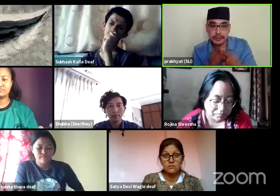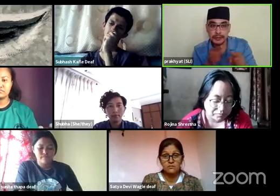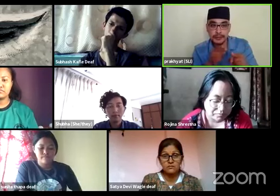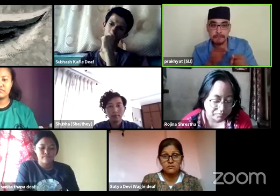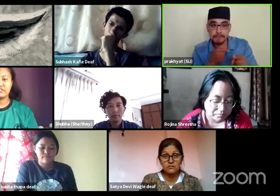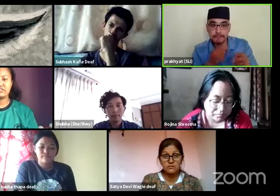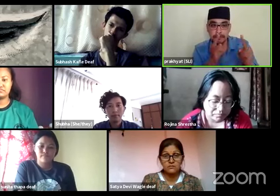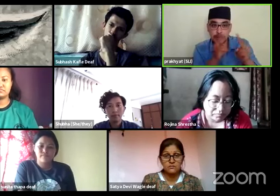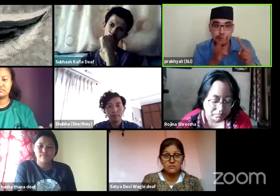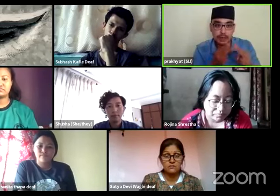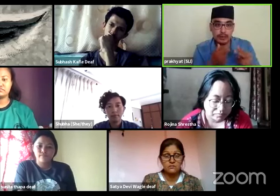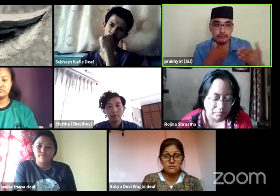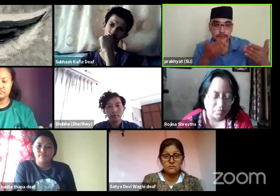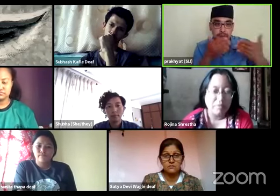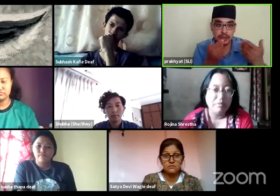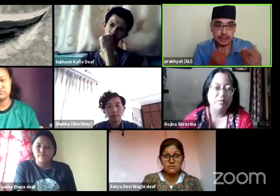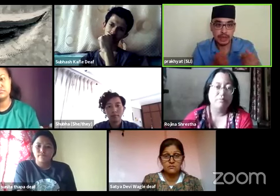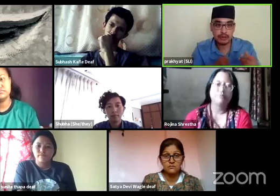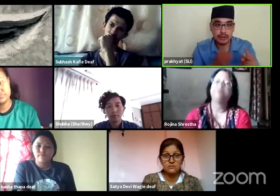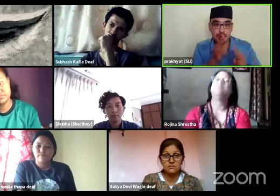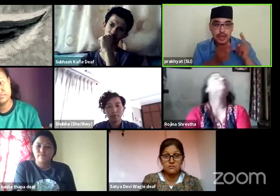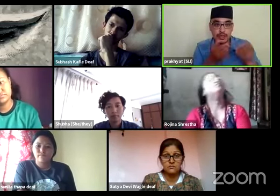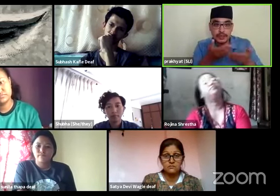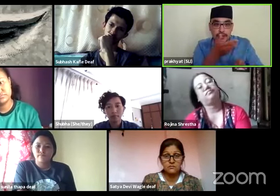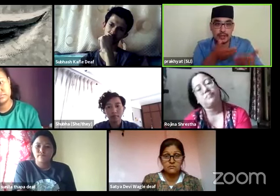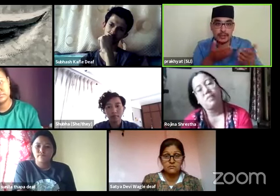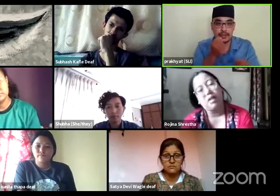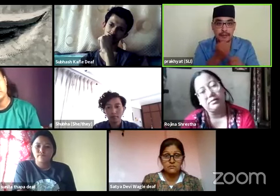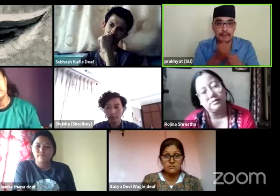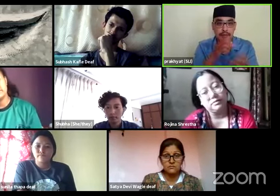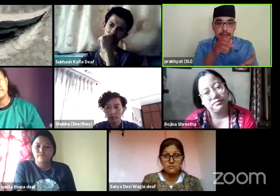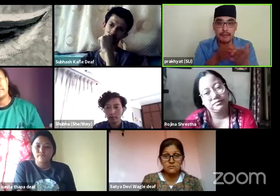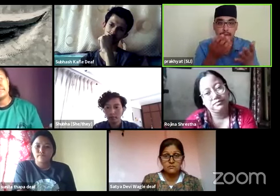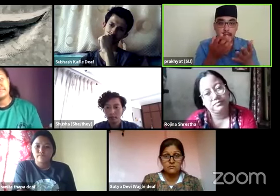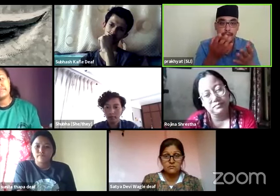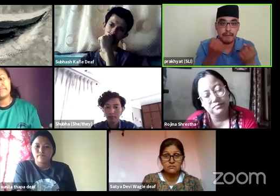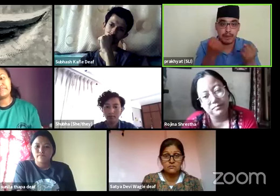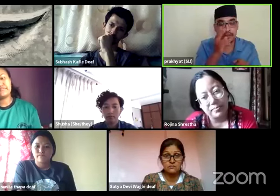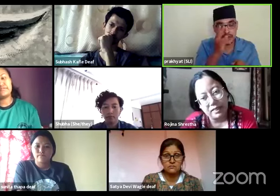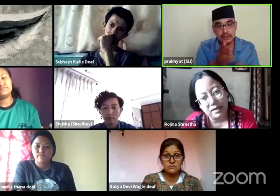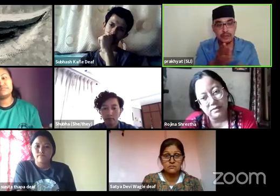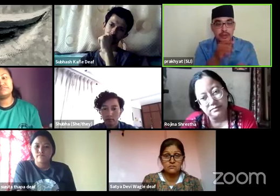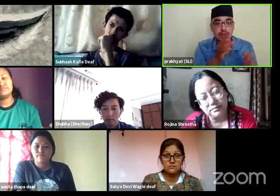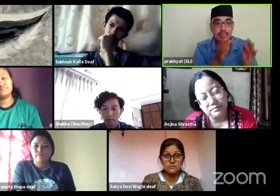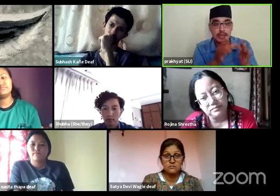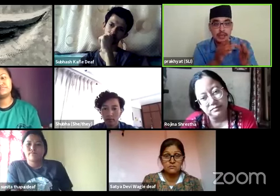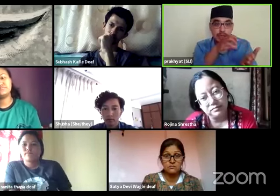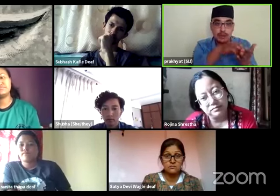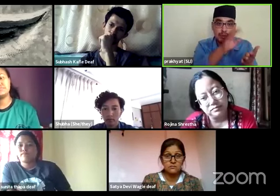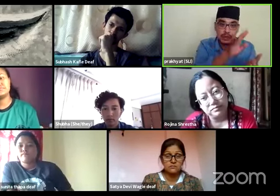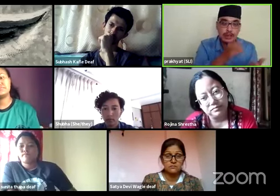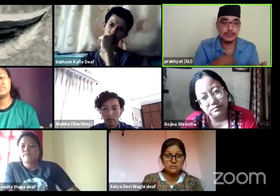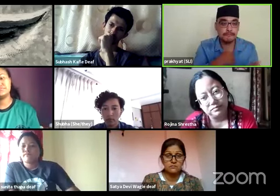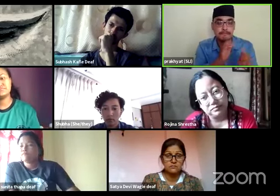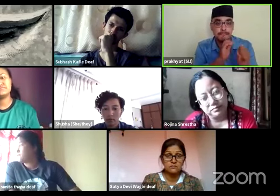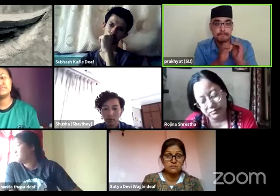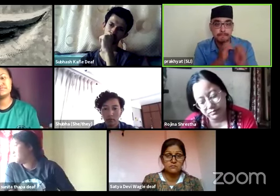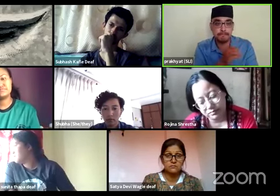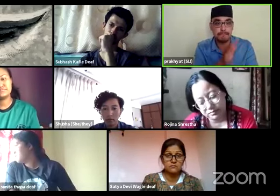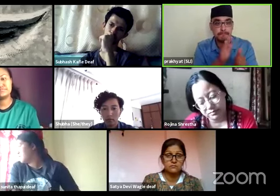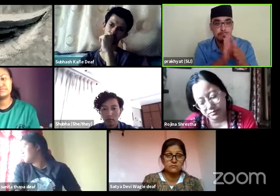नसक्ने ठाउँ बनिदिन्छ उसको लागि होइन. त्यही मात्रै ठाउँ छ र त्यहाँ पनि अब मोटिभेसनल हुनुपर्ने